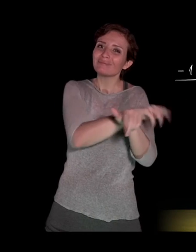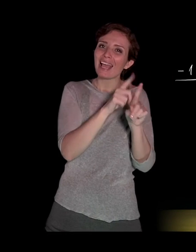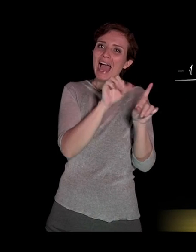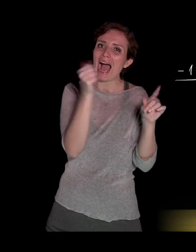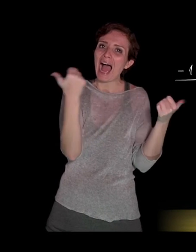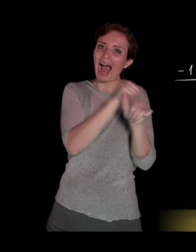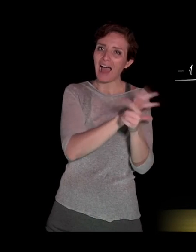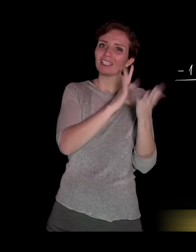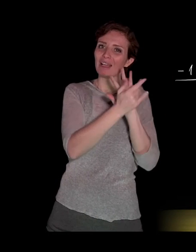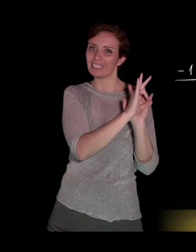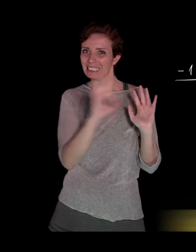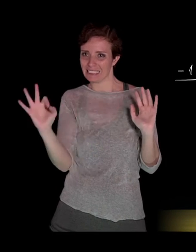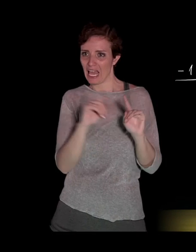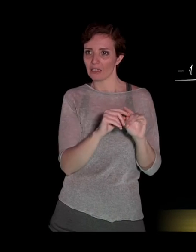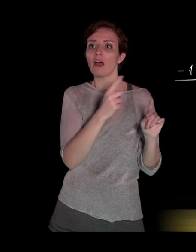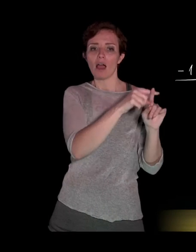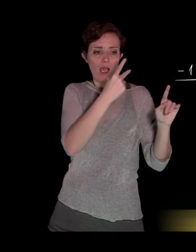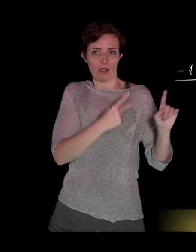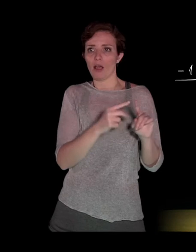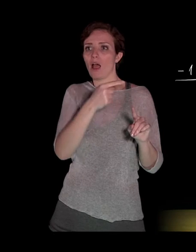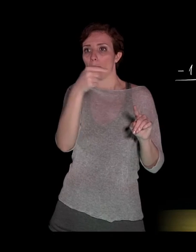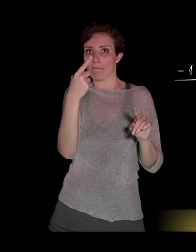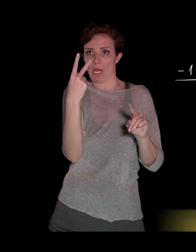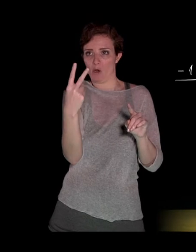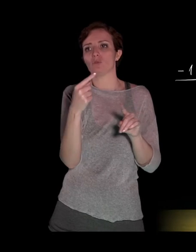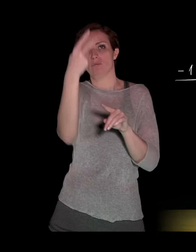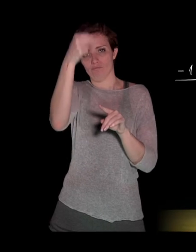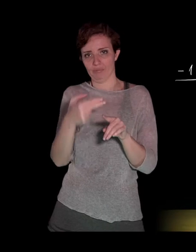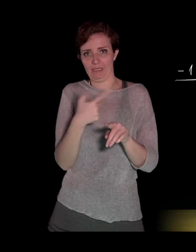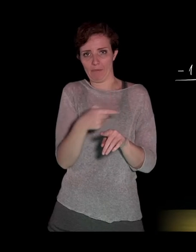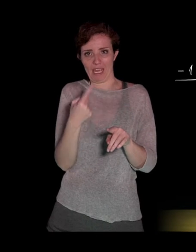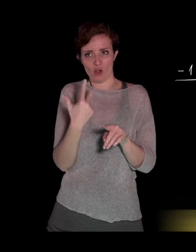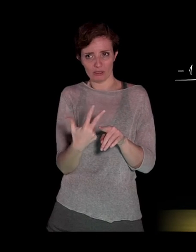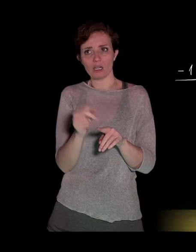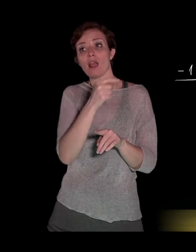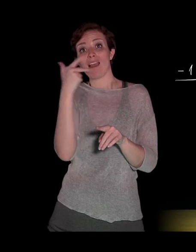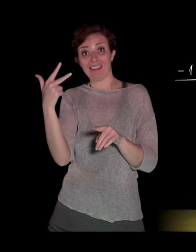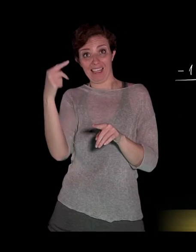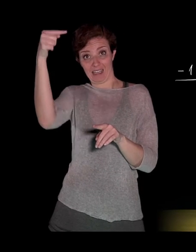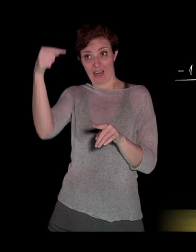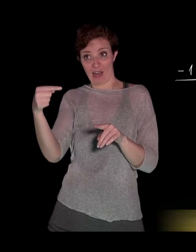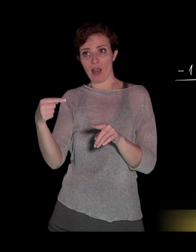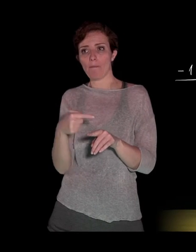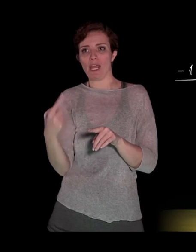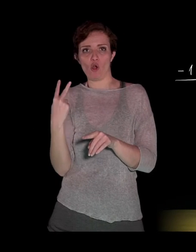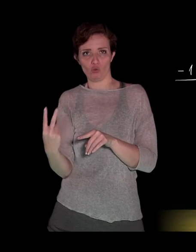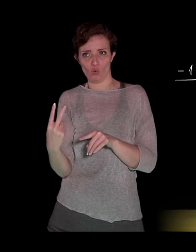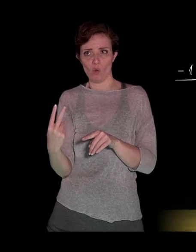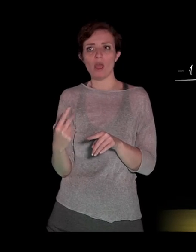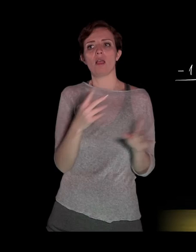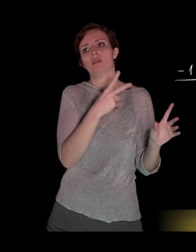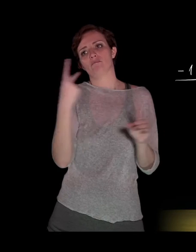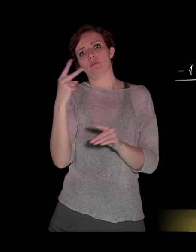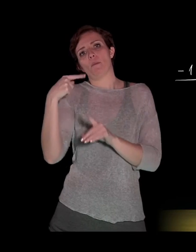con Ruffini andiamo a trovare i coefficienti del polinomio quoziente